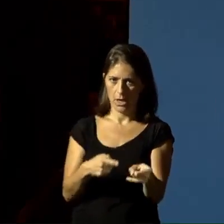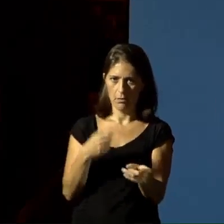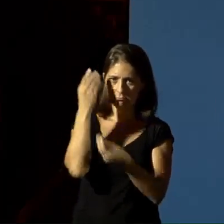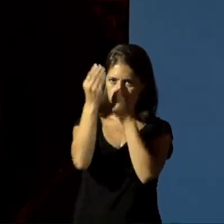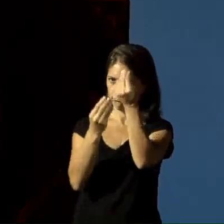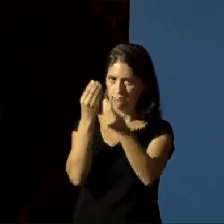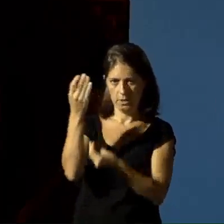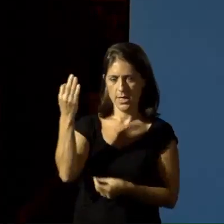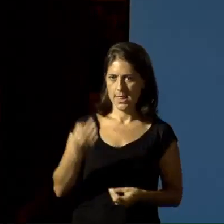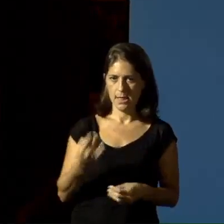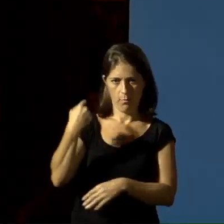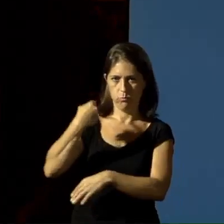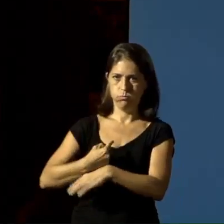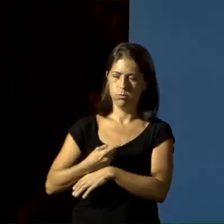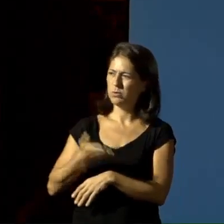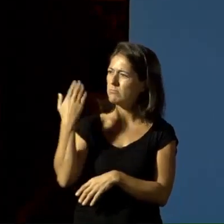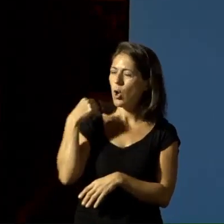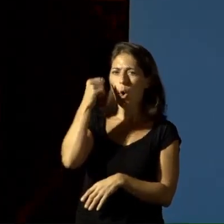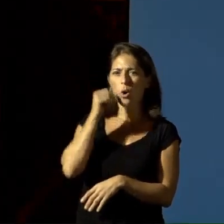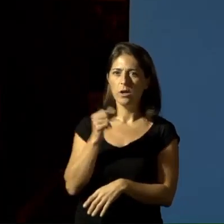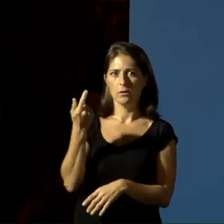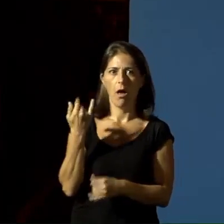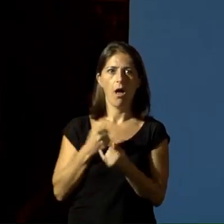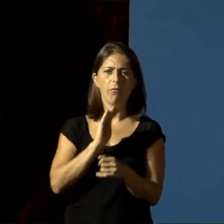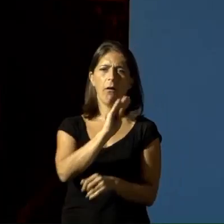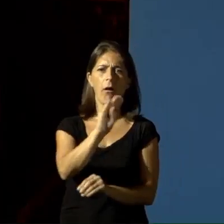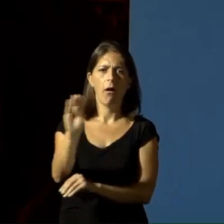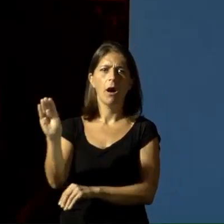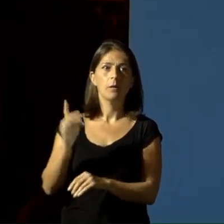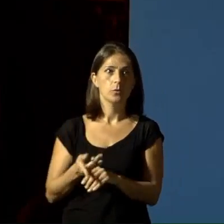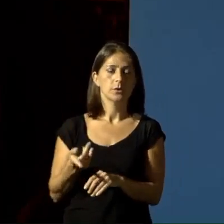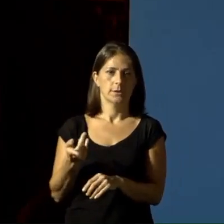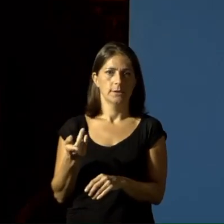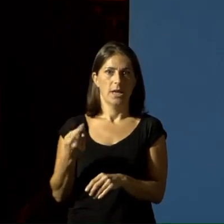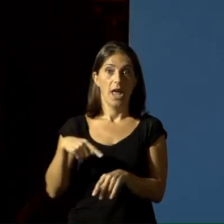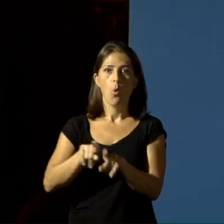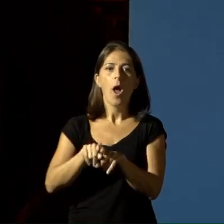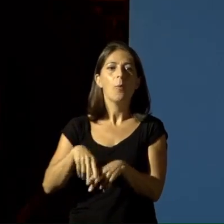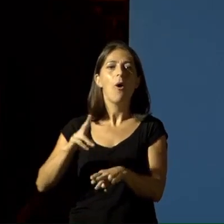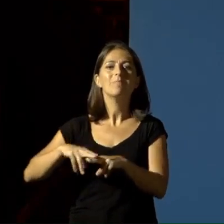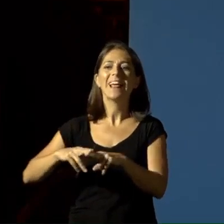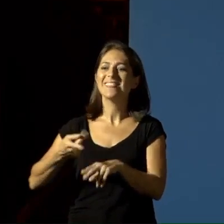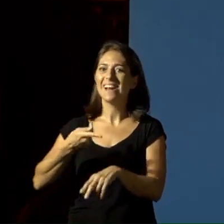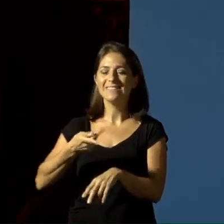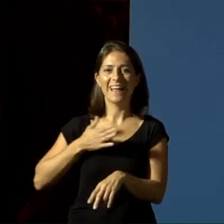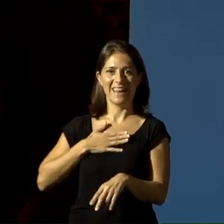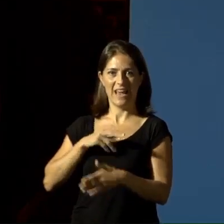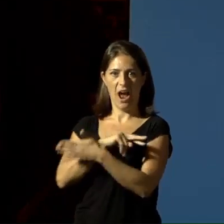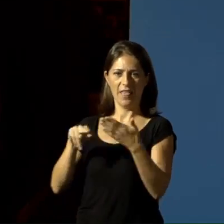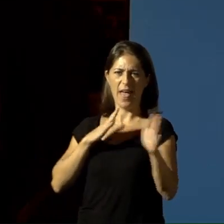reflexionar. Ourense foi chamada en tempos nada menos que a Atenas galega. Era o tempo da xeración